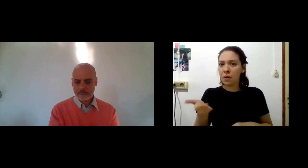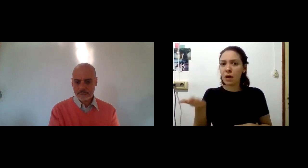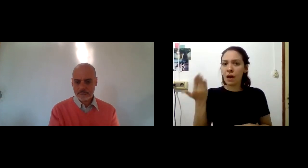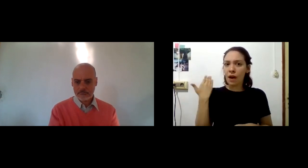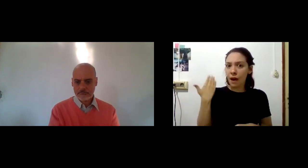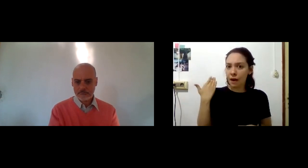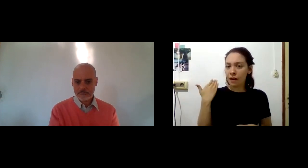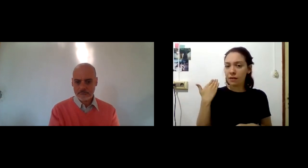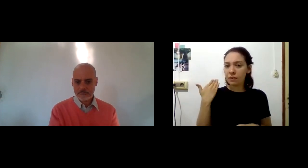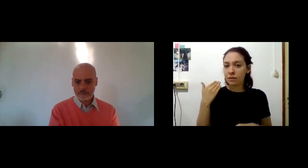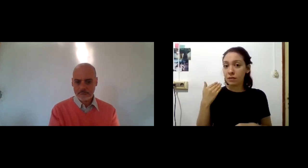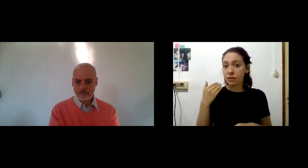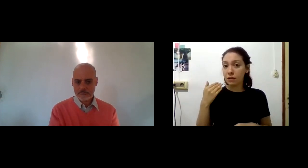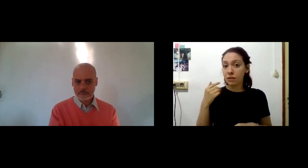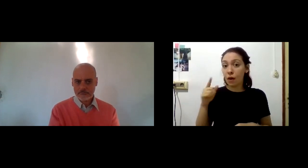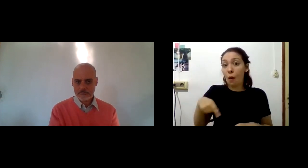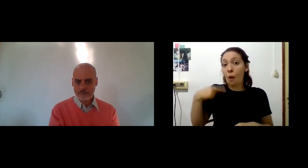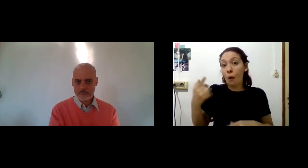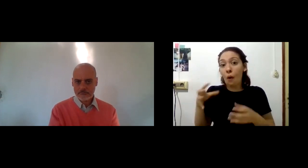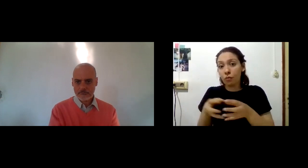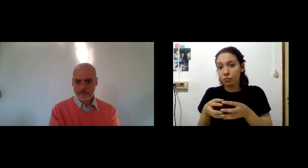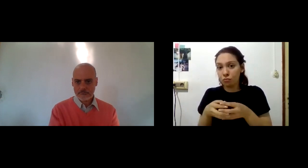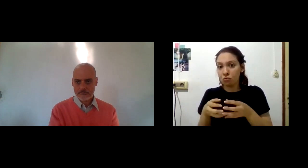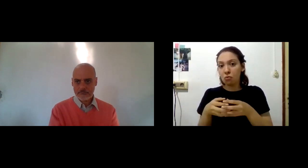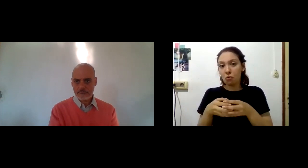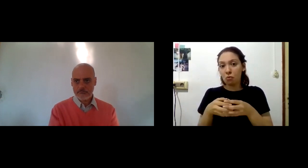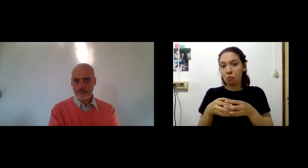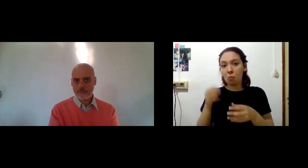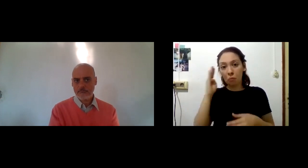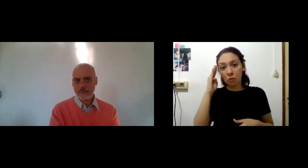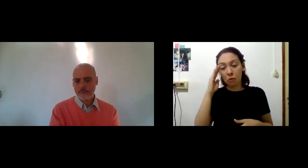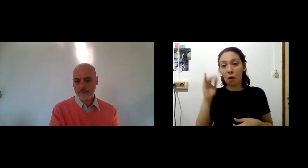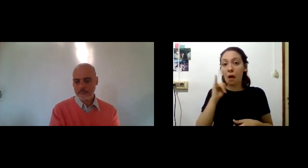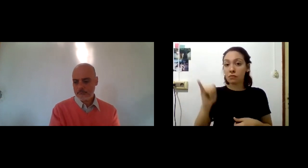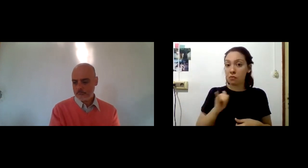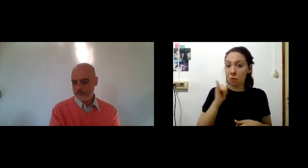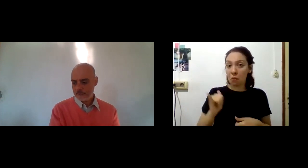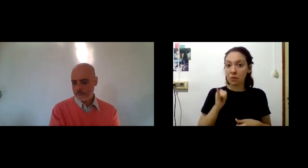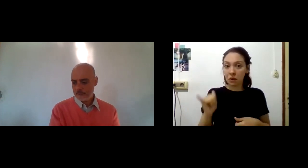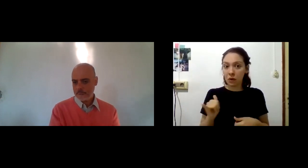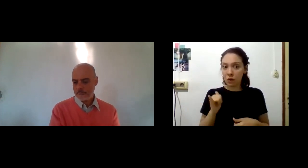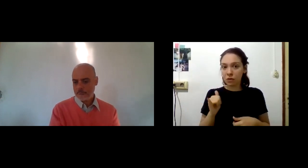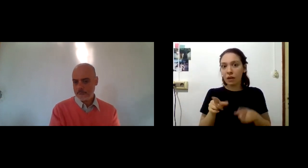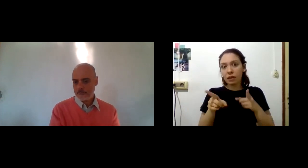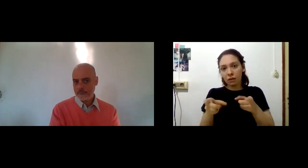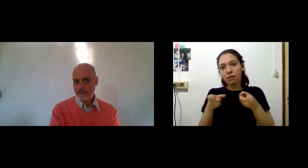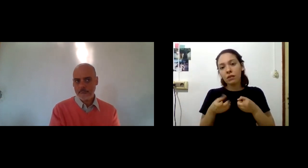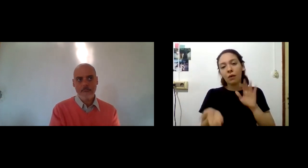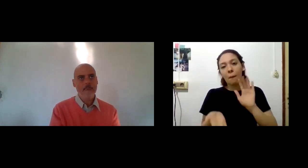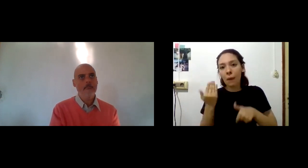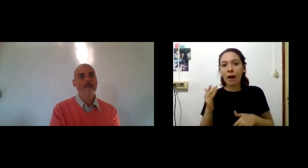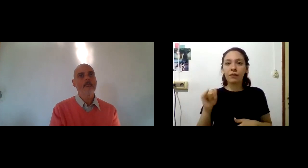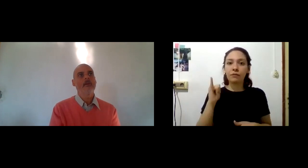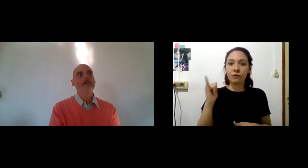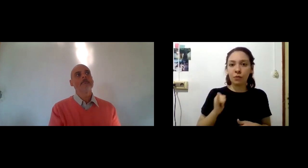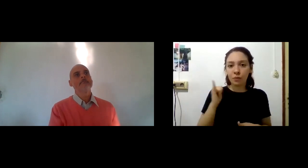entonces, no sé, quisiera estar más informada, porque aparte que me interesa, en alguna oportunidad fui a la